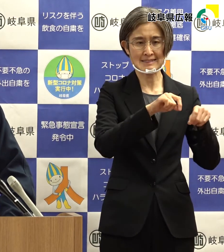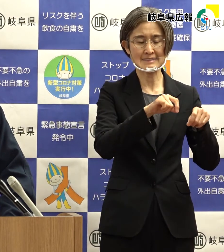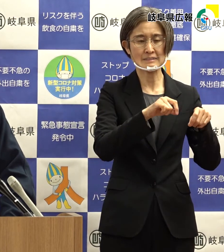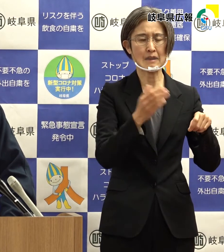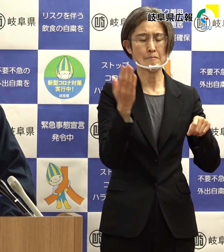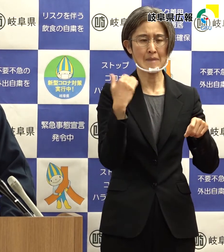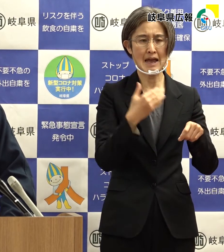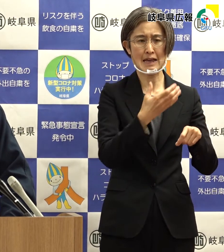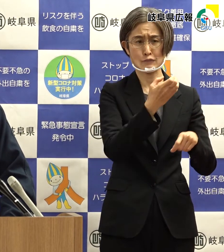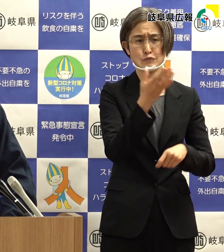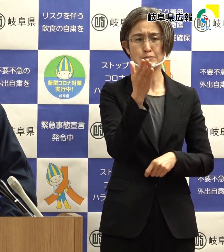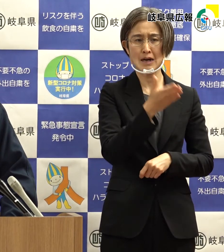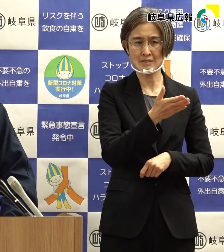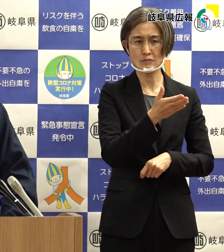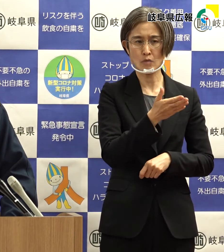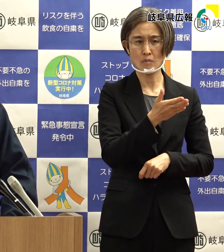から